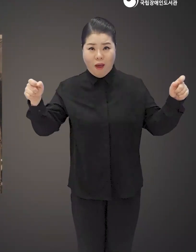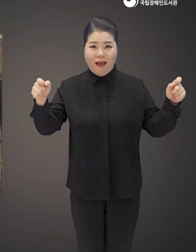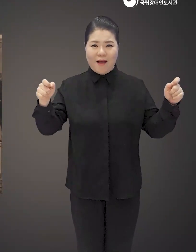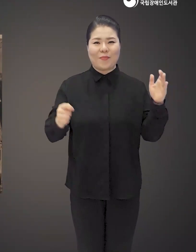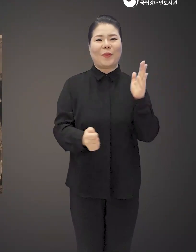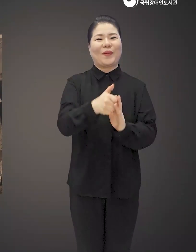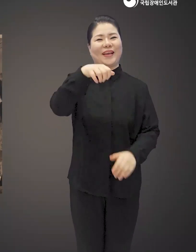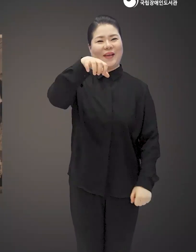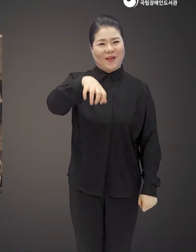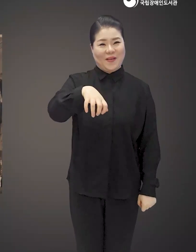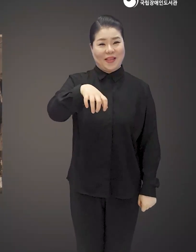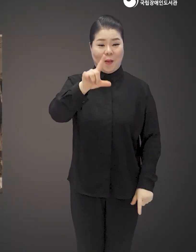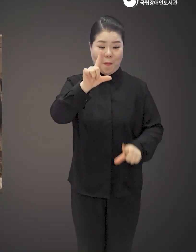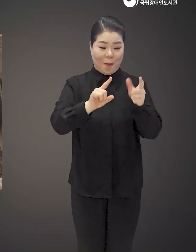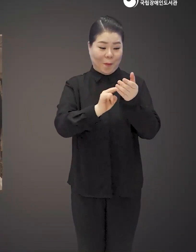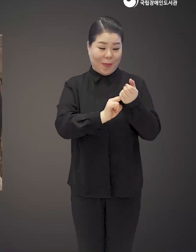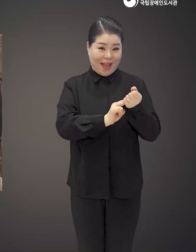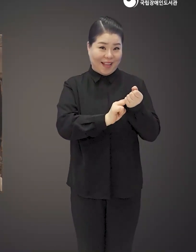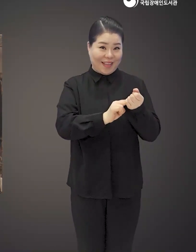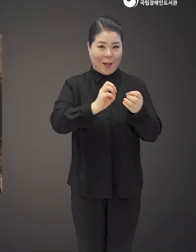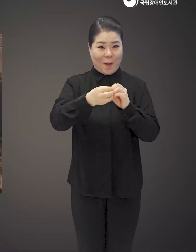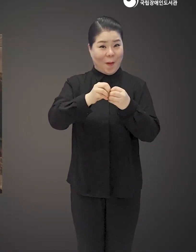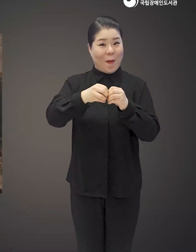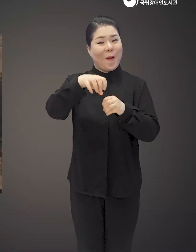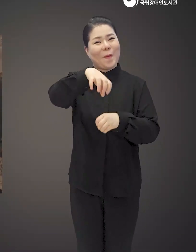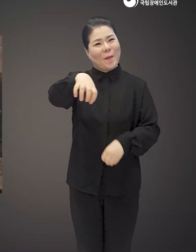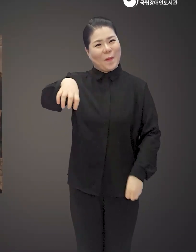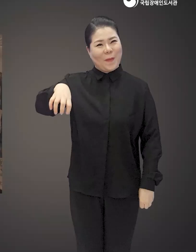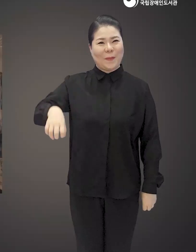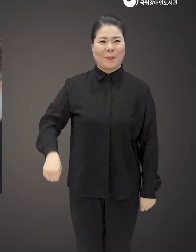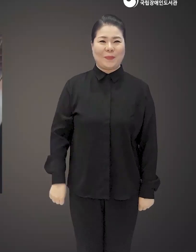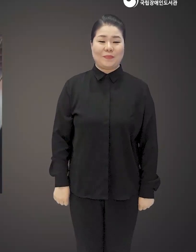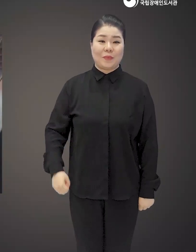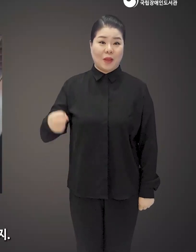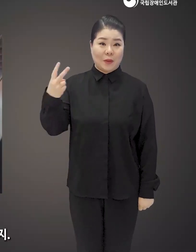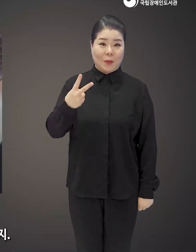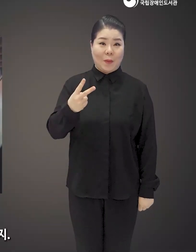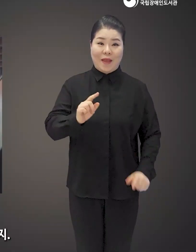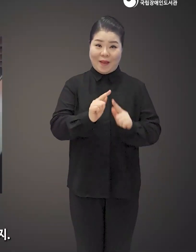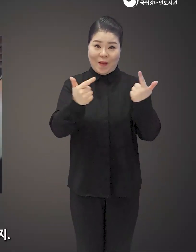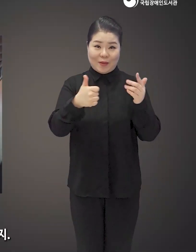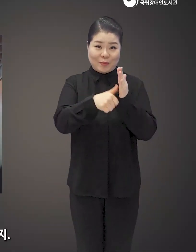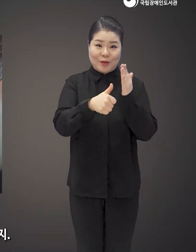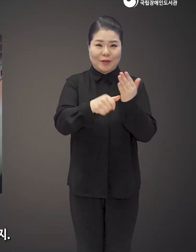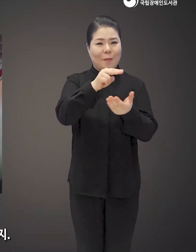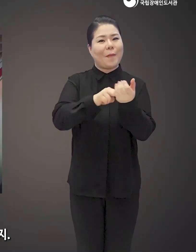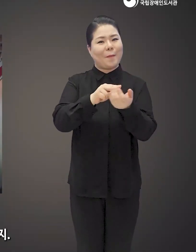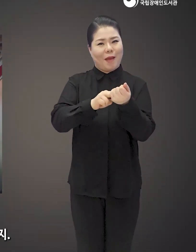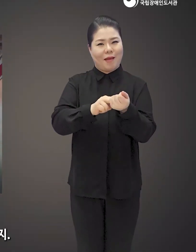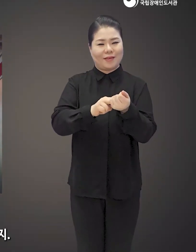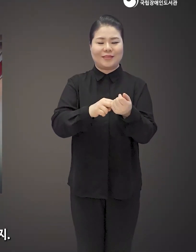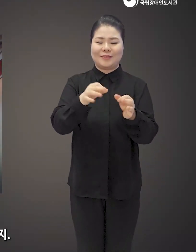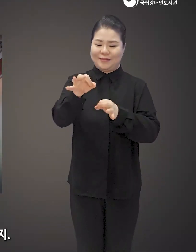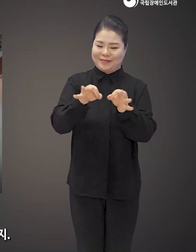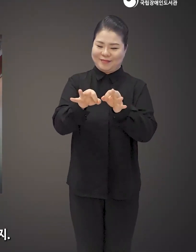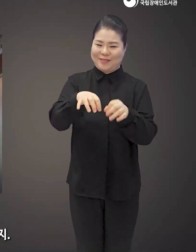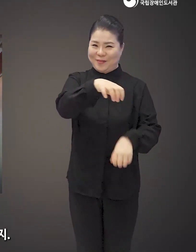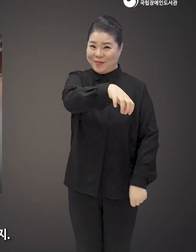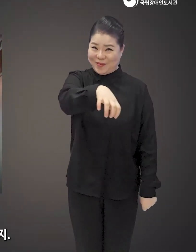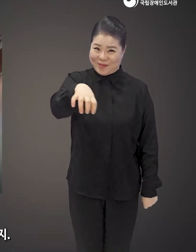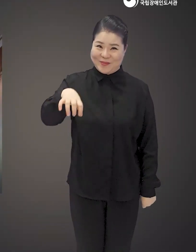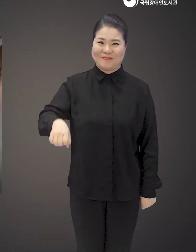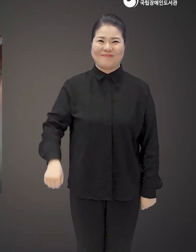수세기 동안 독특한 공간에 제 모습을 감춰온 아뜰리에 공방, 그리고 다양한 물건들을 판매하는